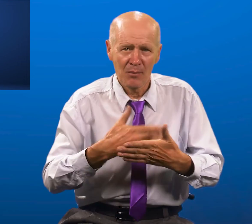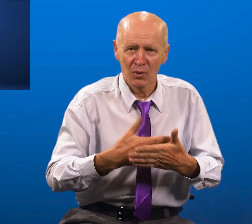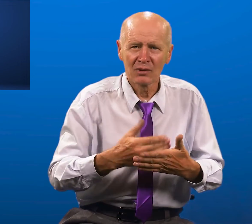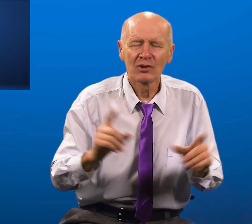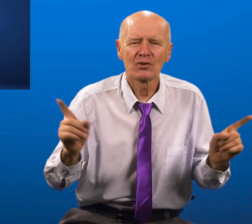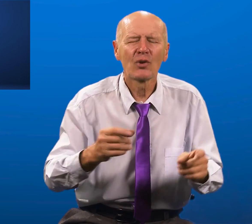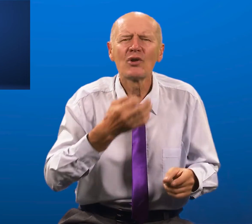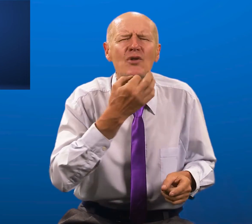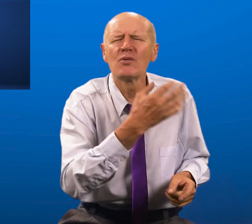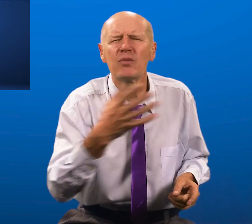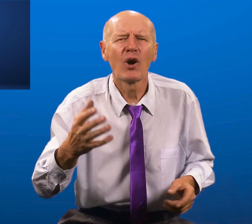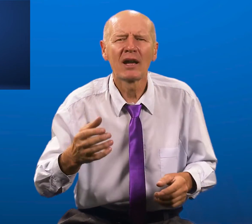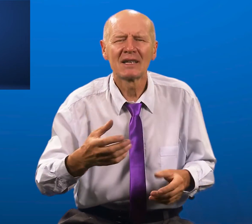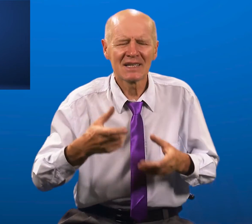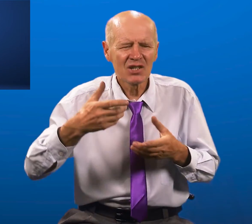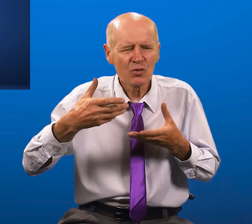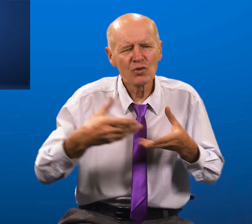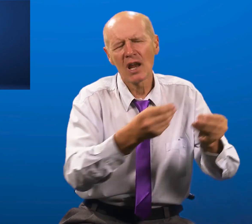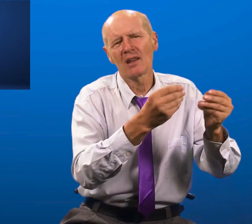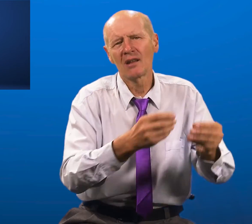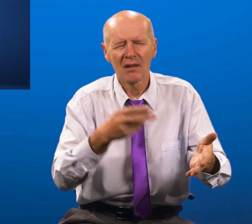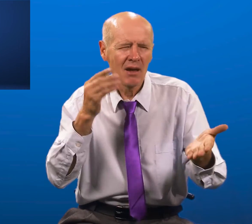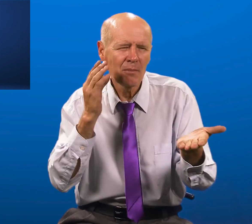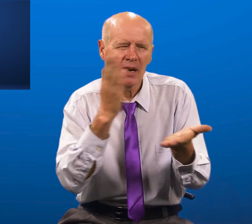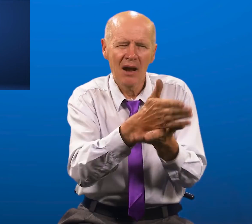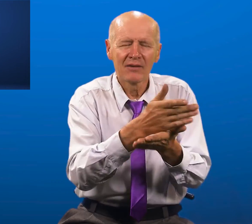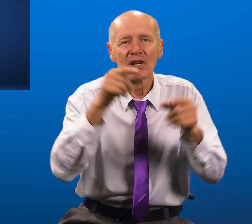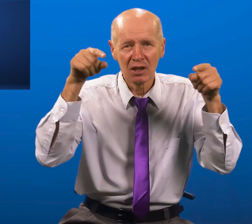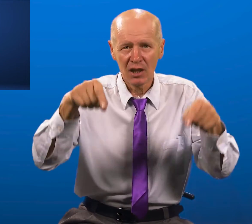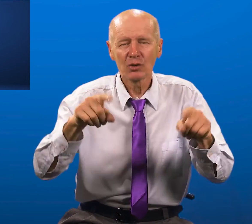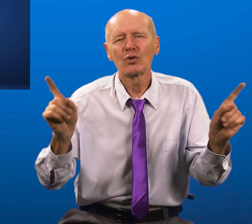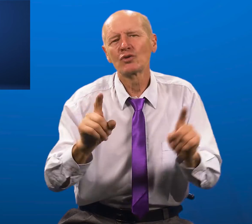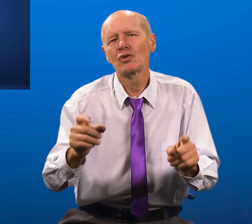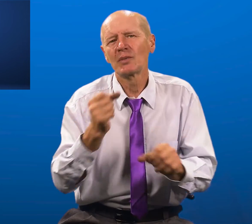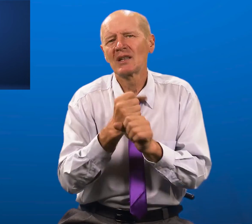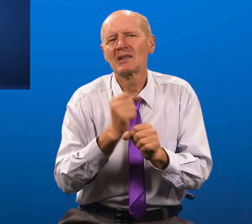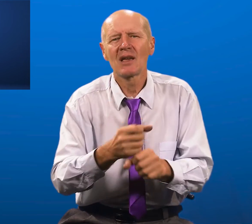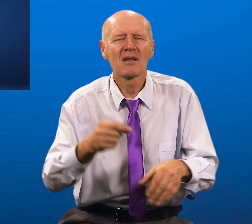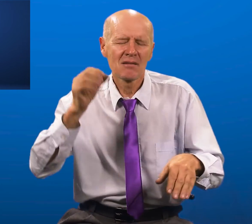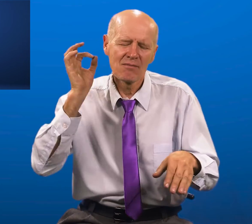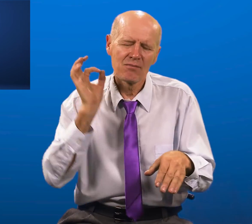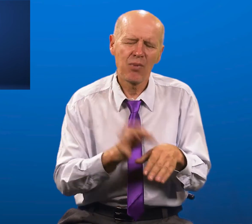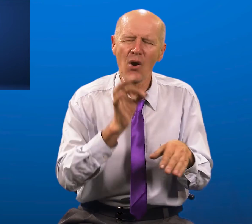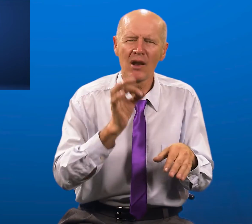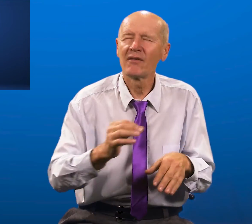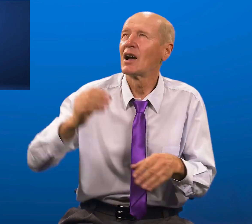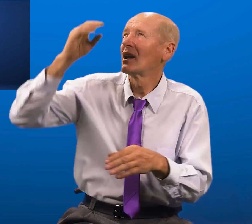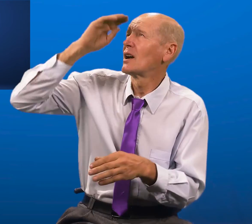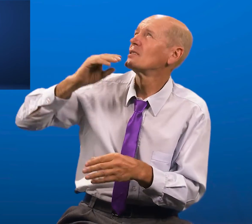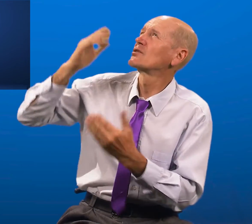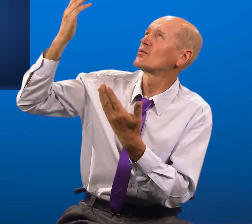помнить, что любое искушение направлено на то, чтобы мы могли сделать больно нашему